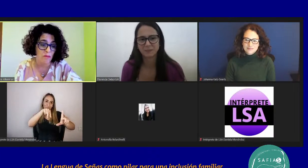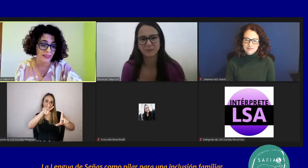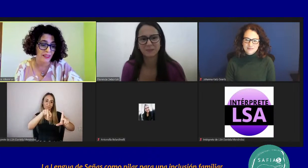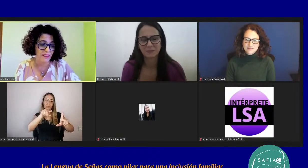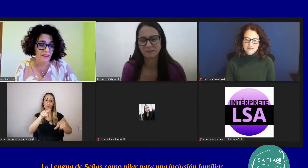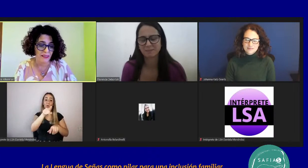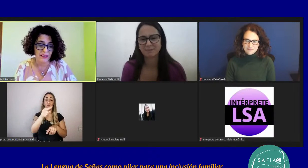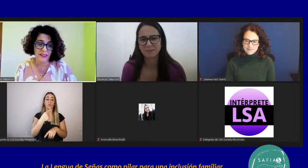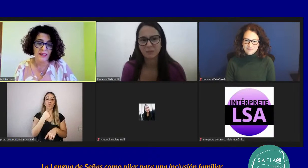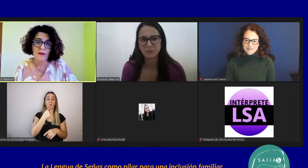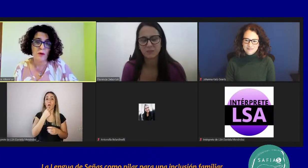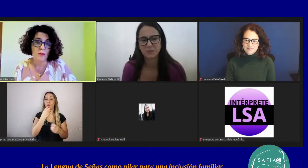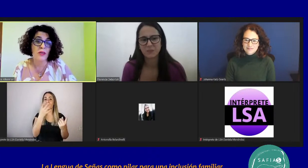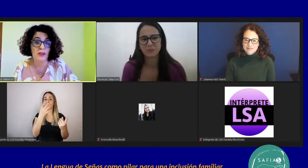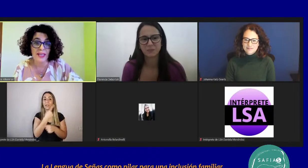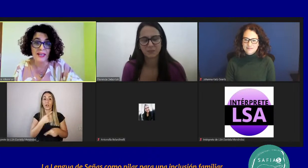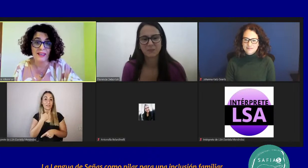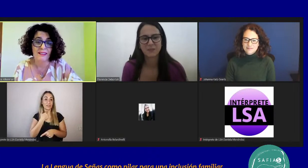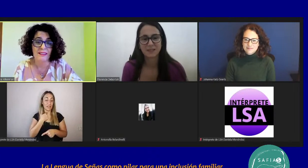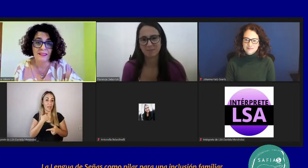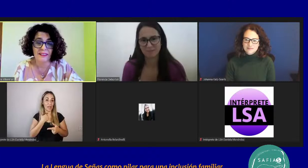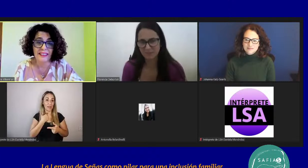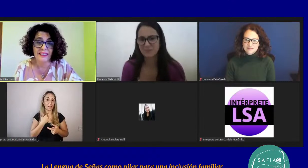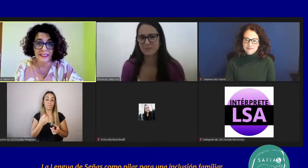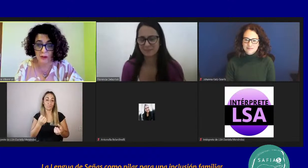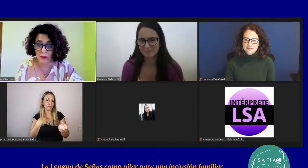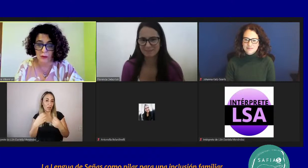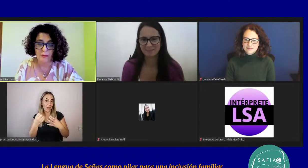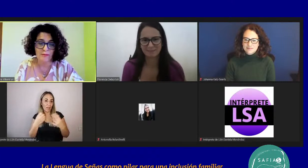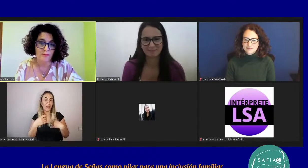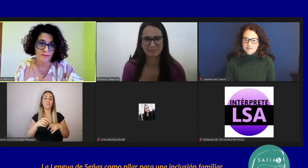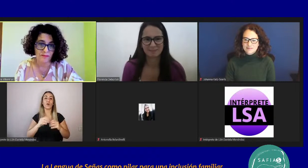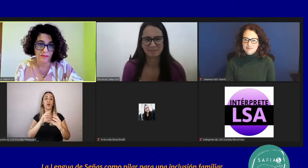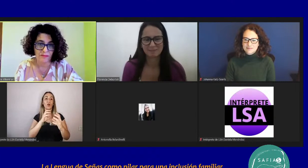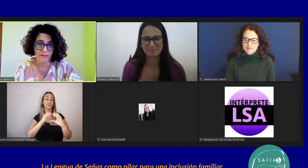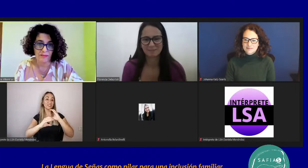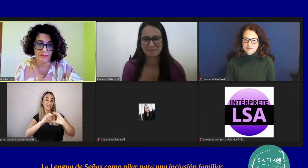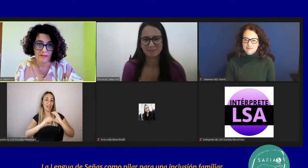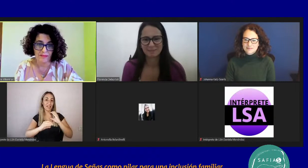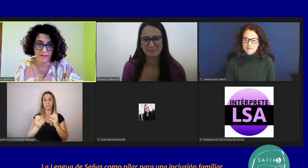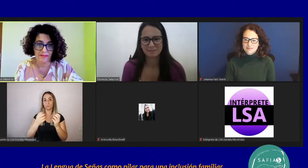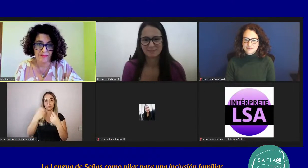quieran compartir por medio del chat de YouTube.